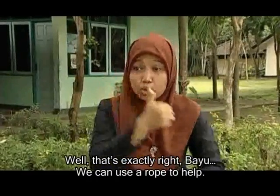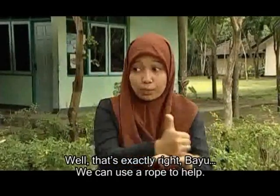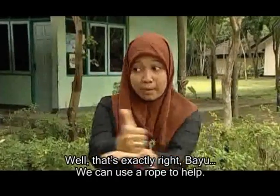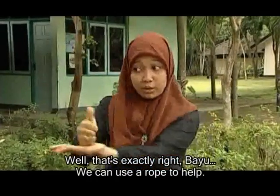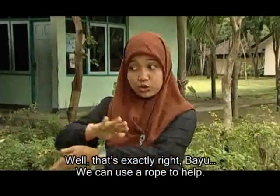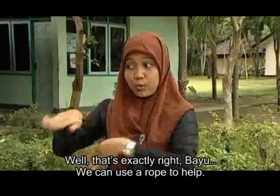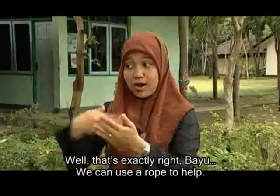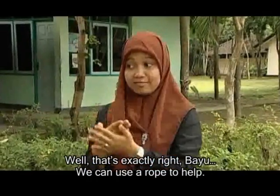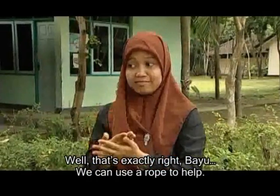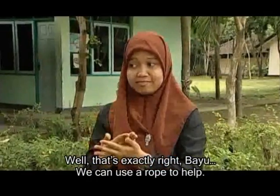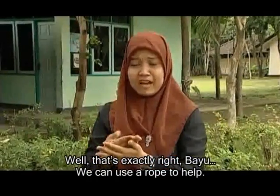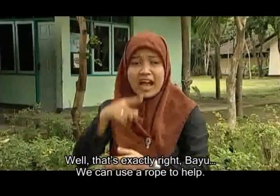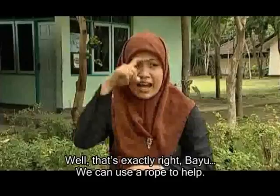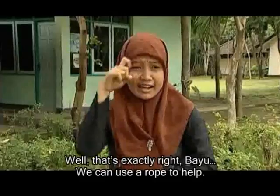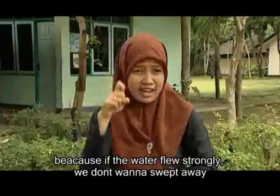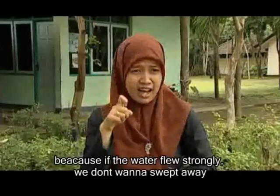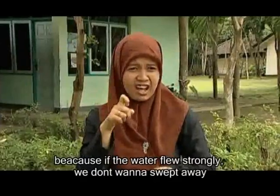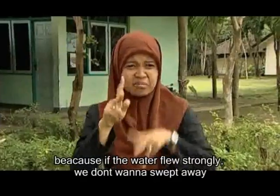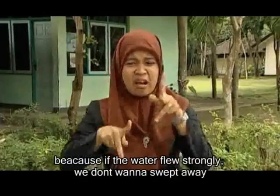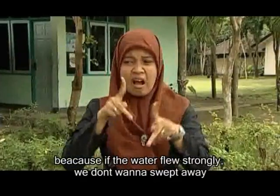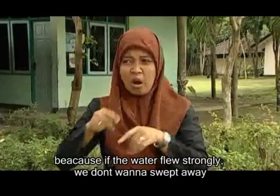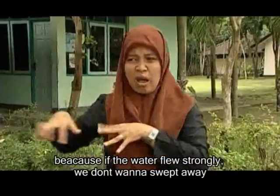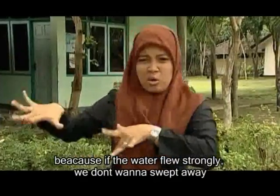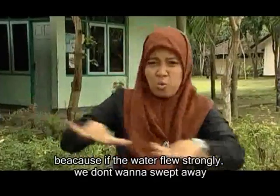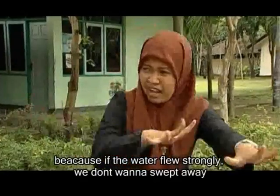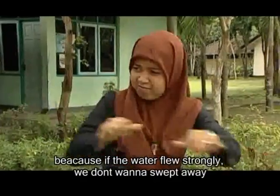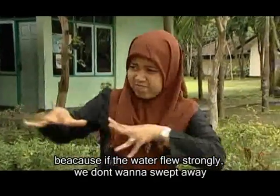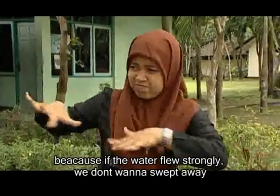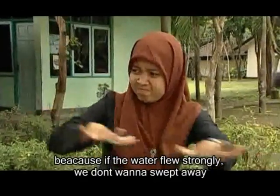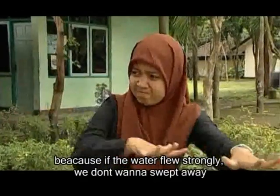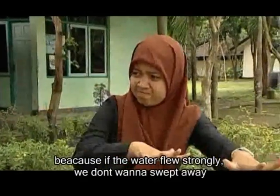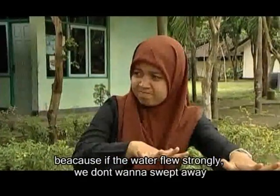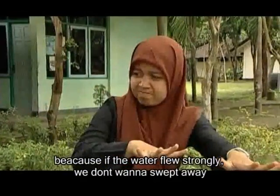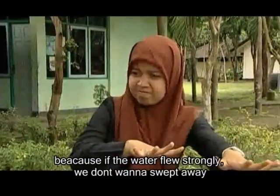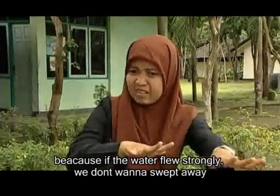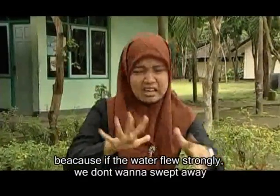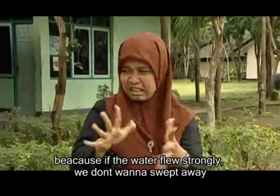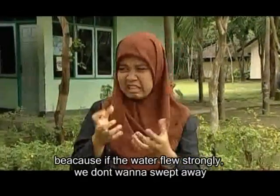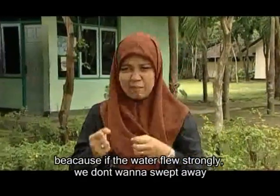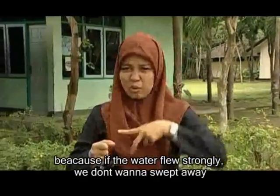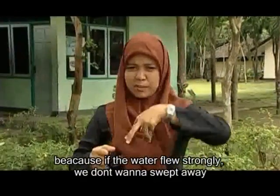untuk membantu semua. Karena kalau air kuat, kita tidak mau terbawa